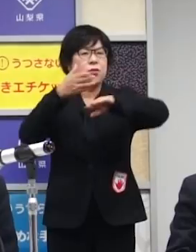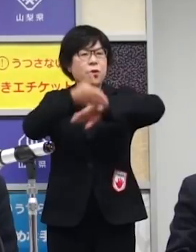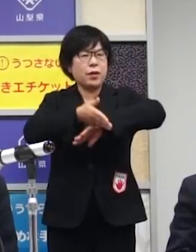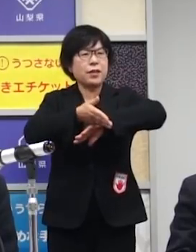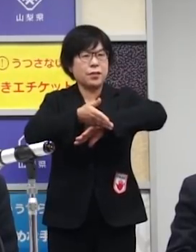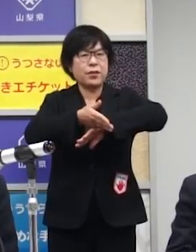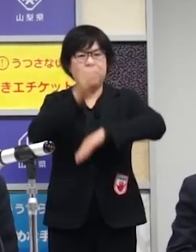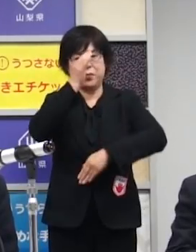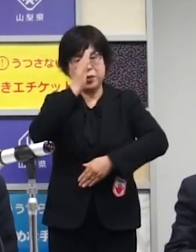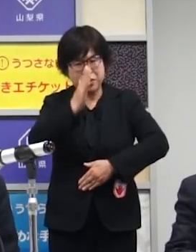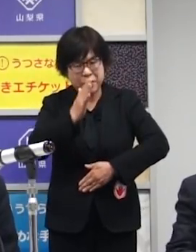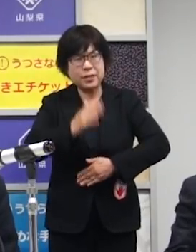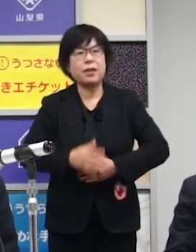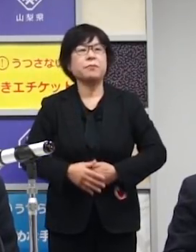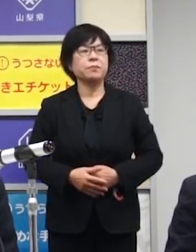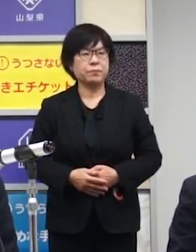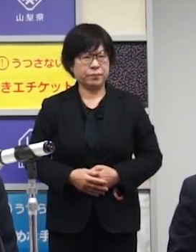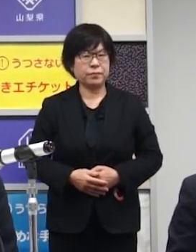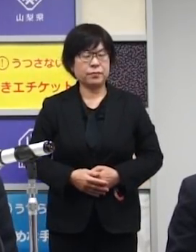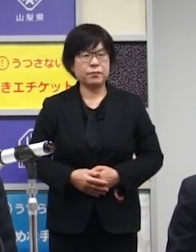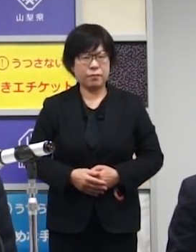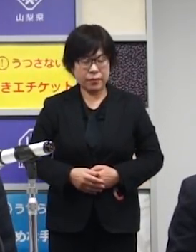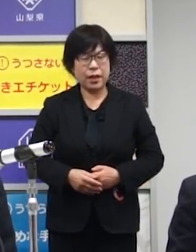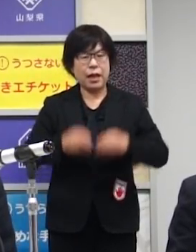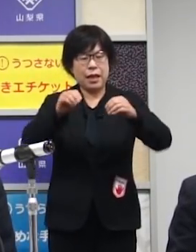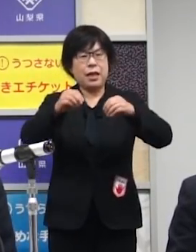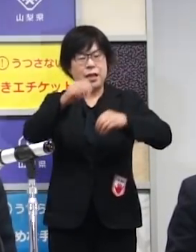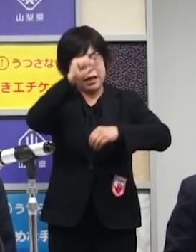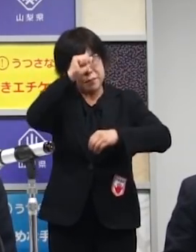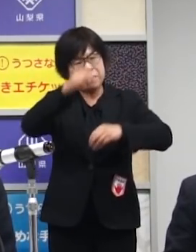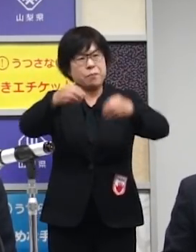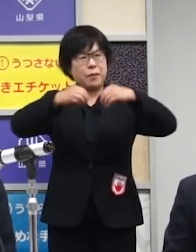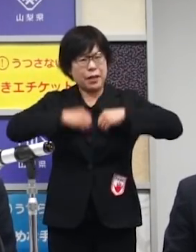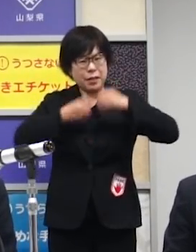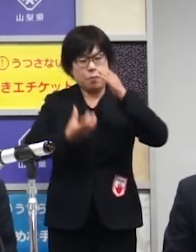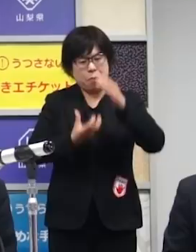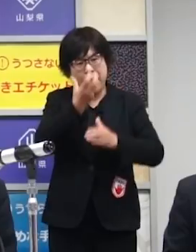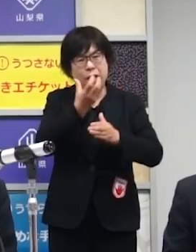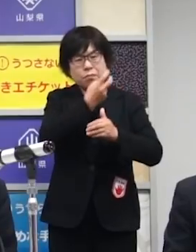ります。まずは新たな患者の発生に関してではあります。